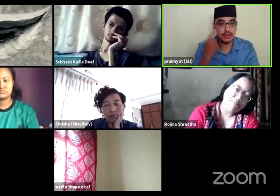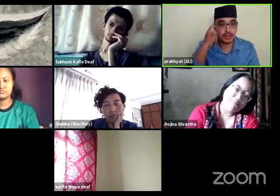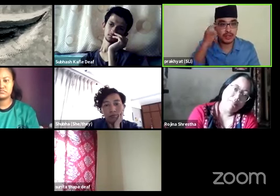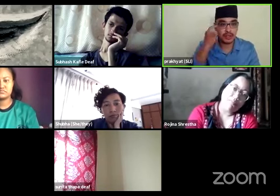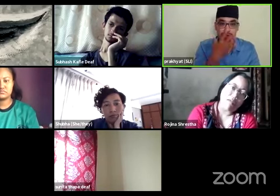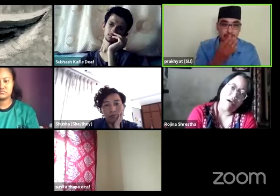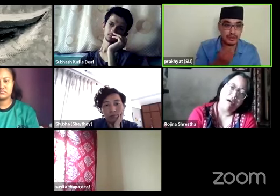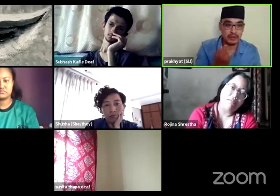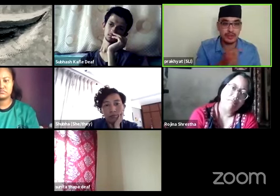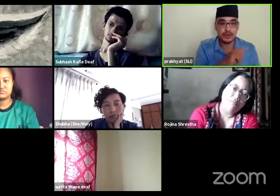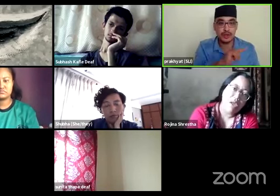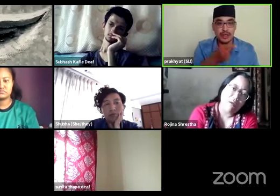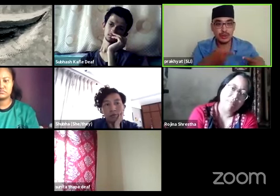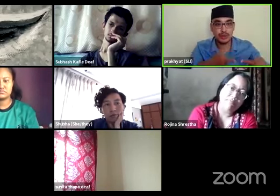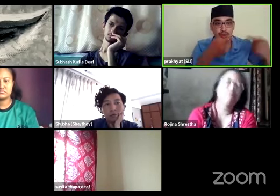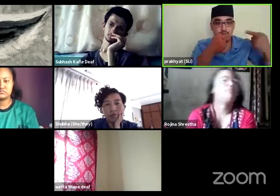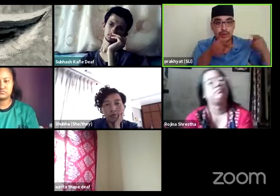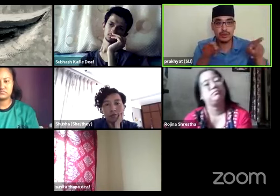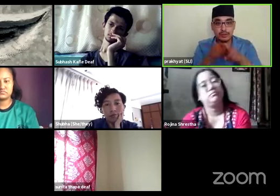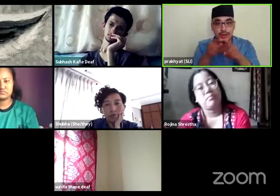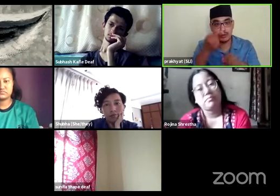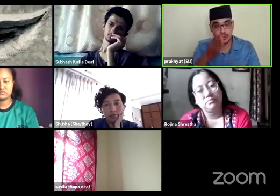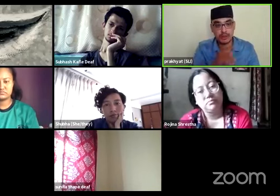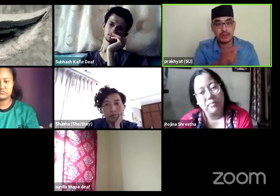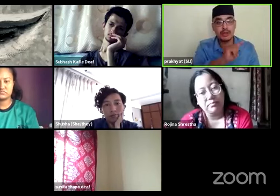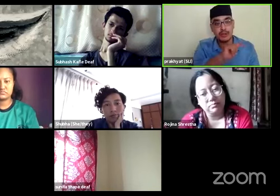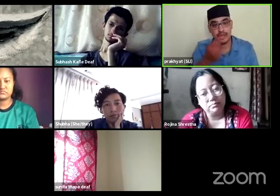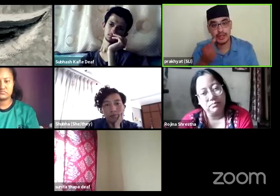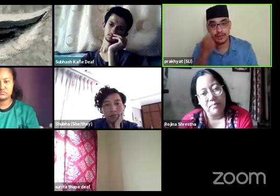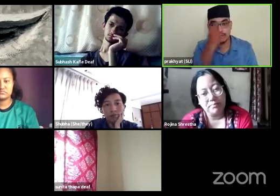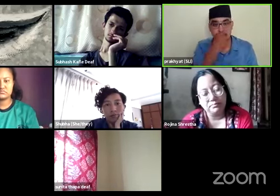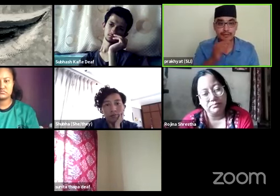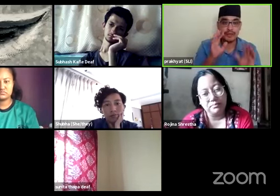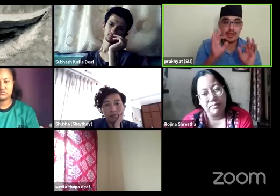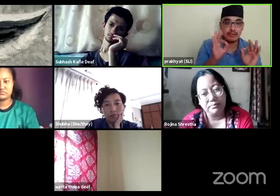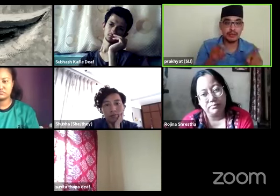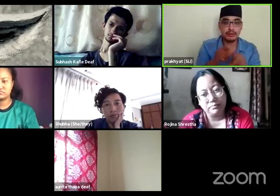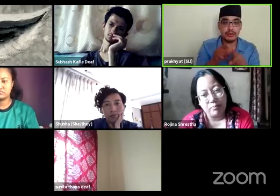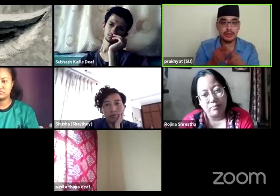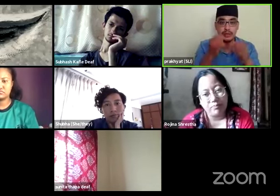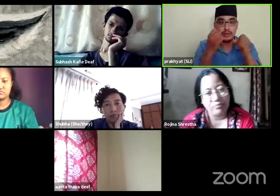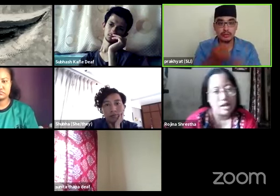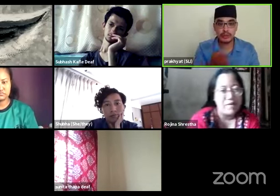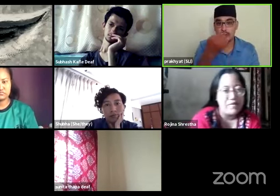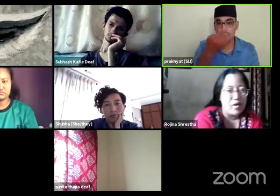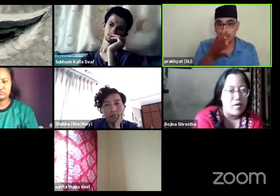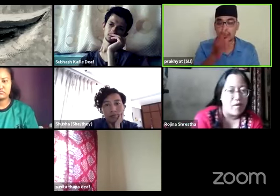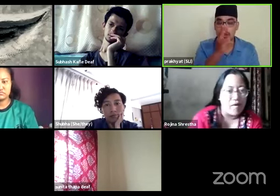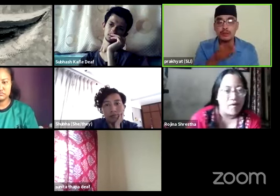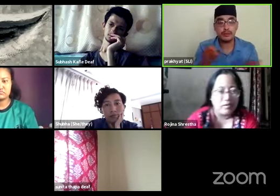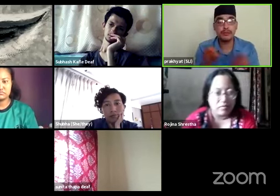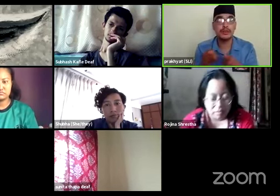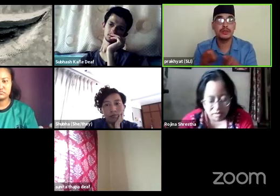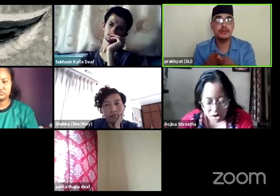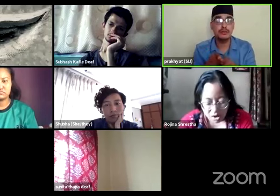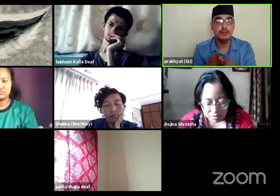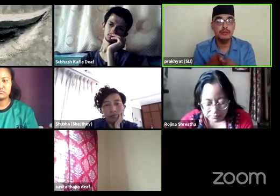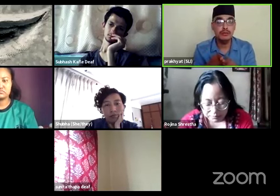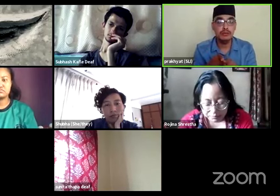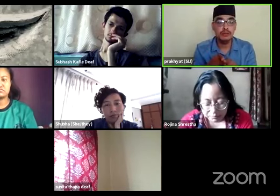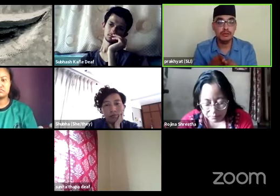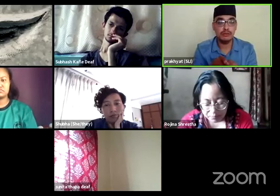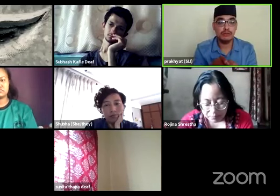कहिलेकाहीँ च्यालेन्जेसहरू पनि आउँछन्, कहिलेकाहीँ हामी अब चिटिक्कबाट बसेको हुँदैनौँ. अब यो यो यो पाटोहरू चाहिँ अब यु